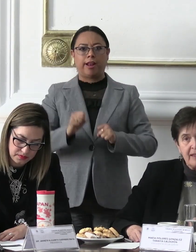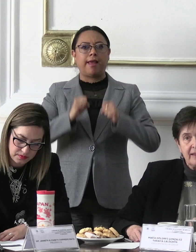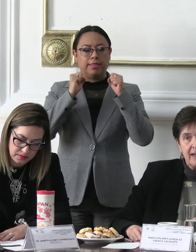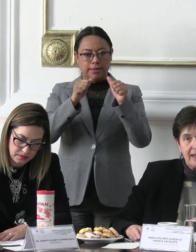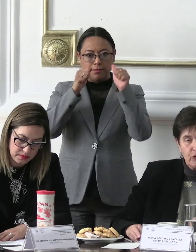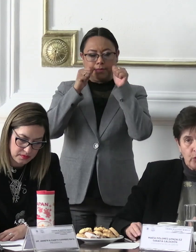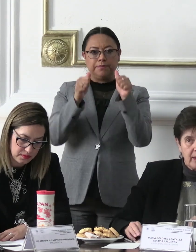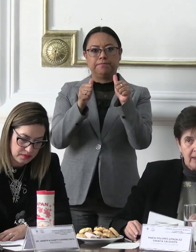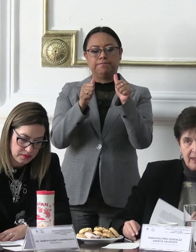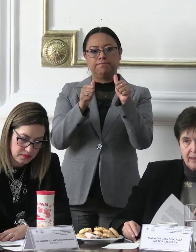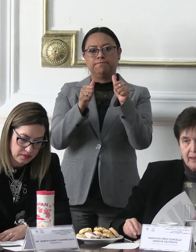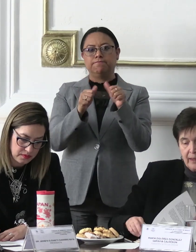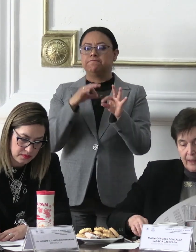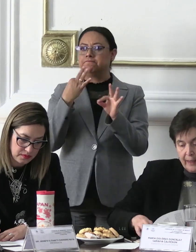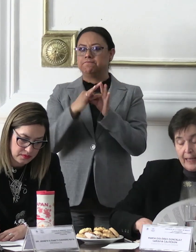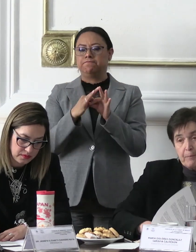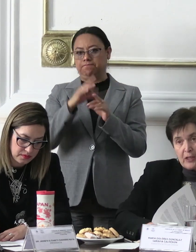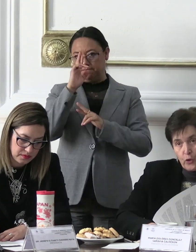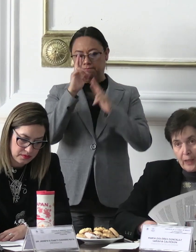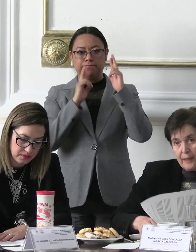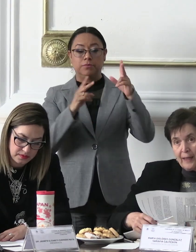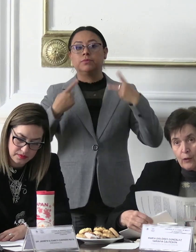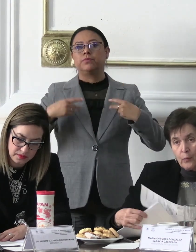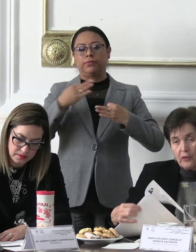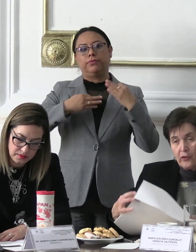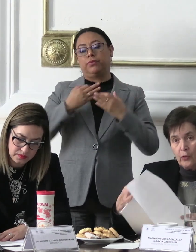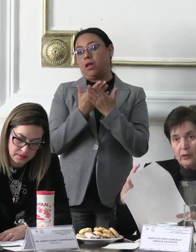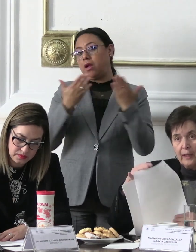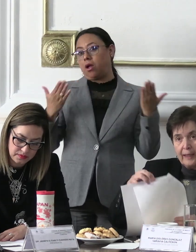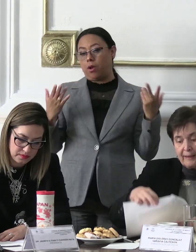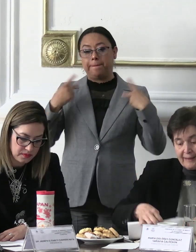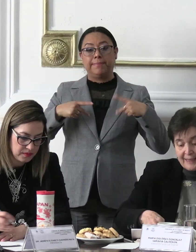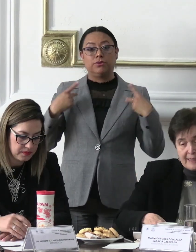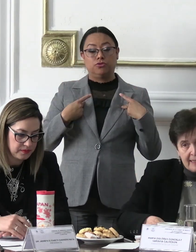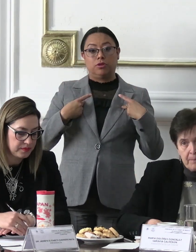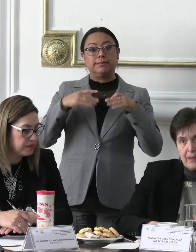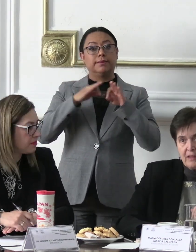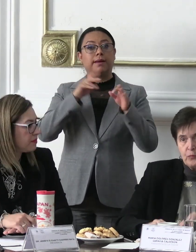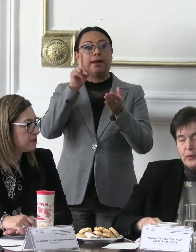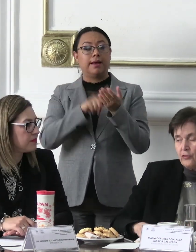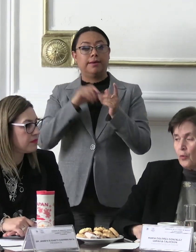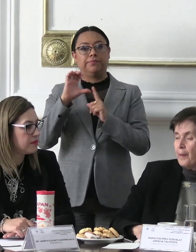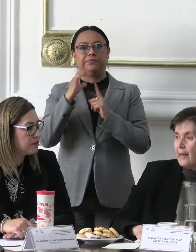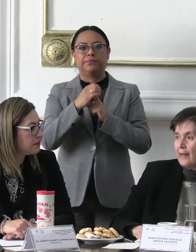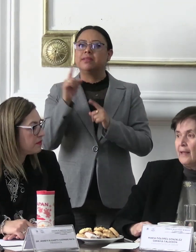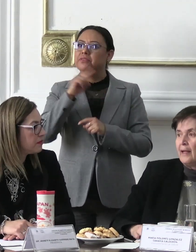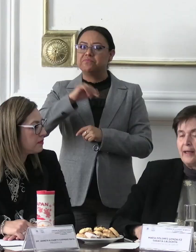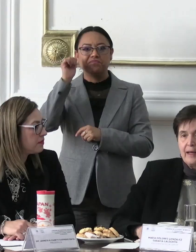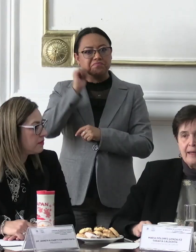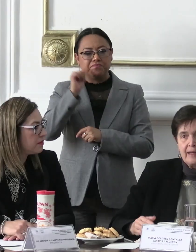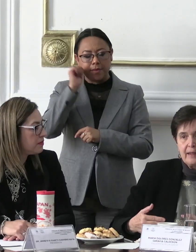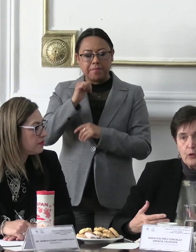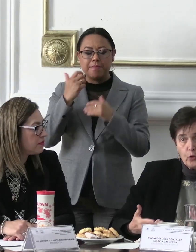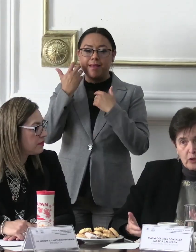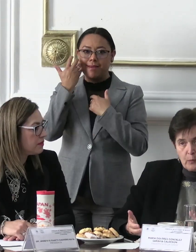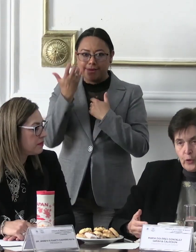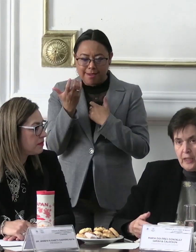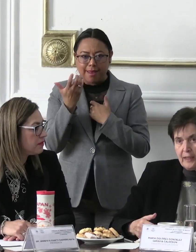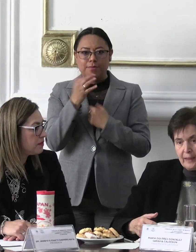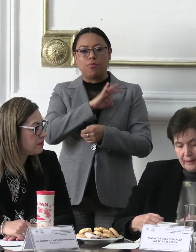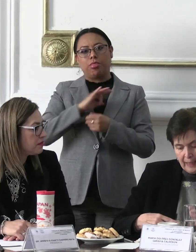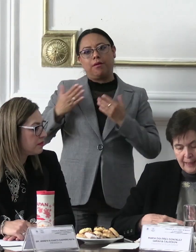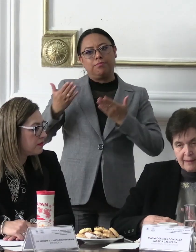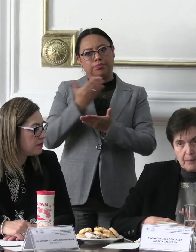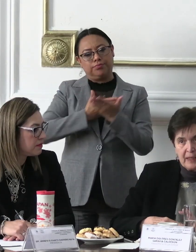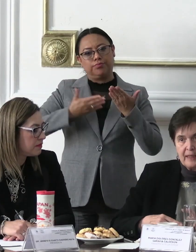efectiva y digna a la ciudadanía. El personal de la comisión está siempre dispuesto para